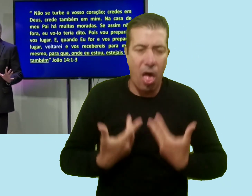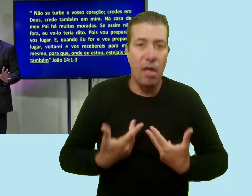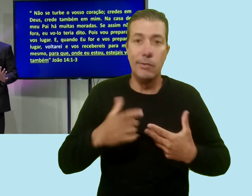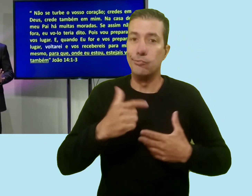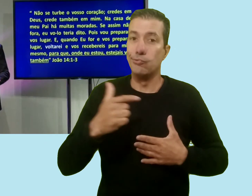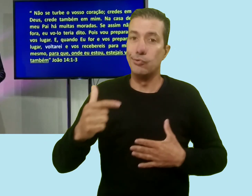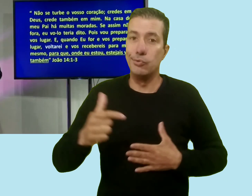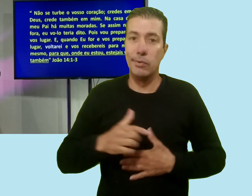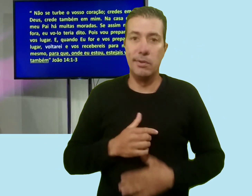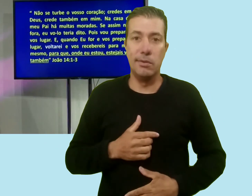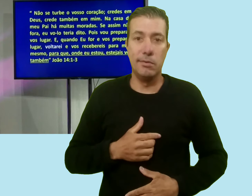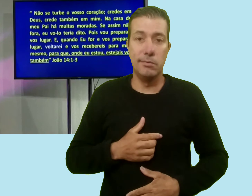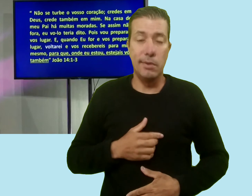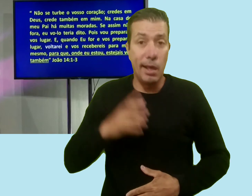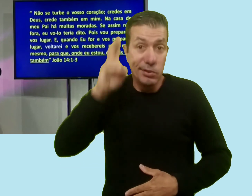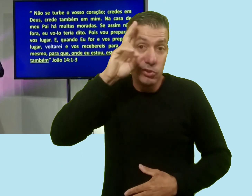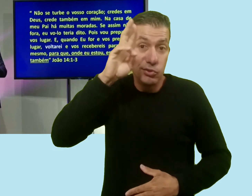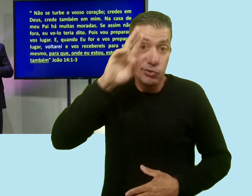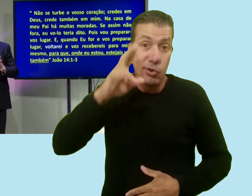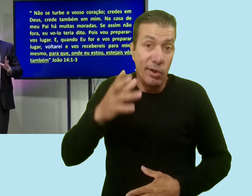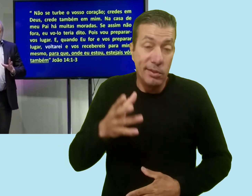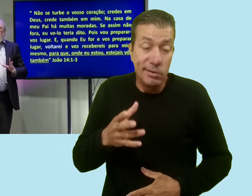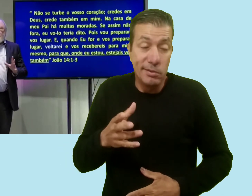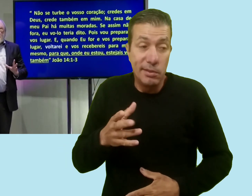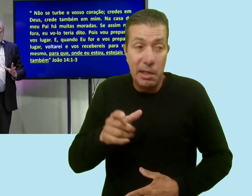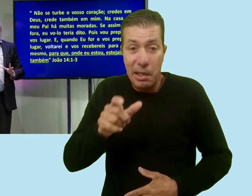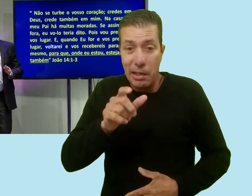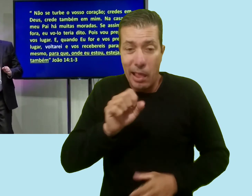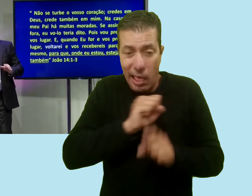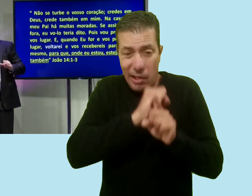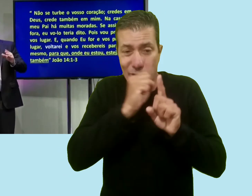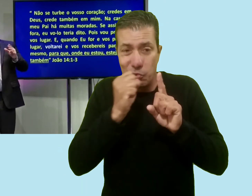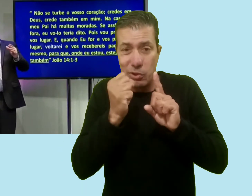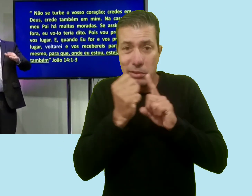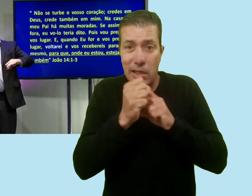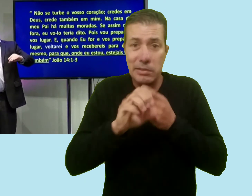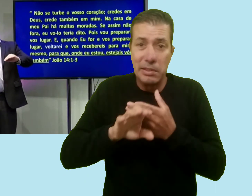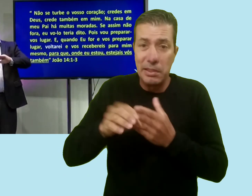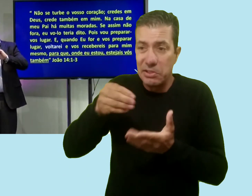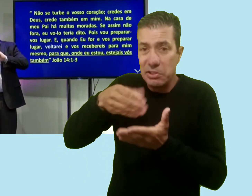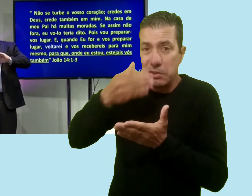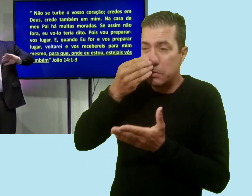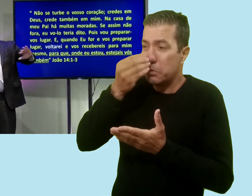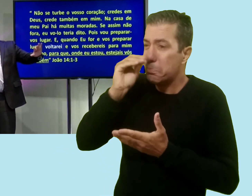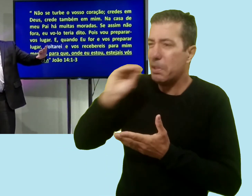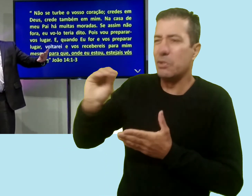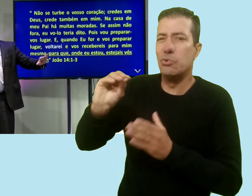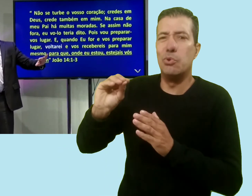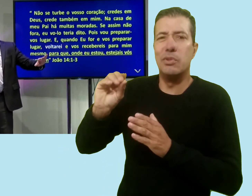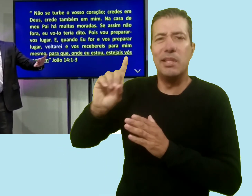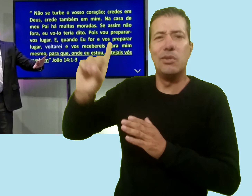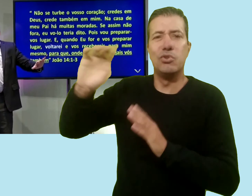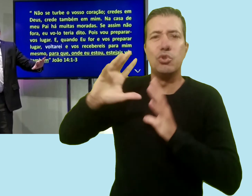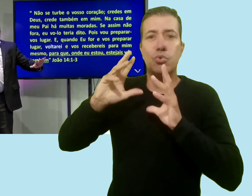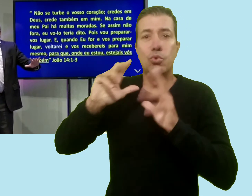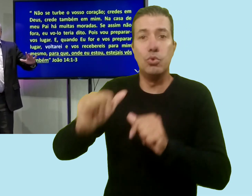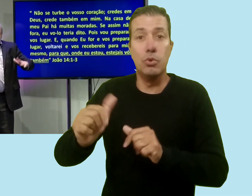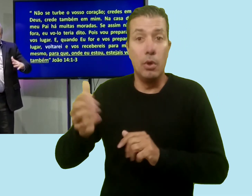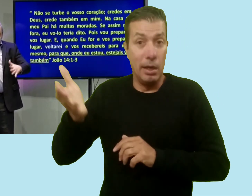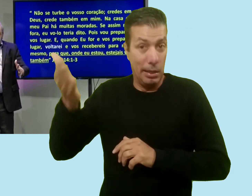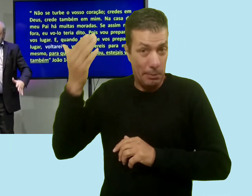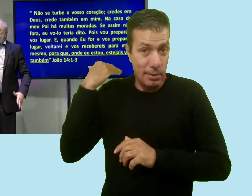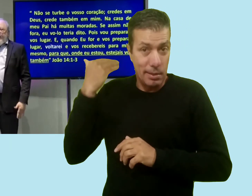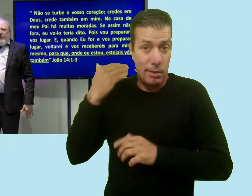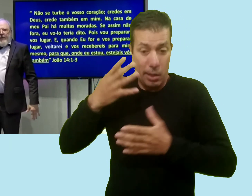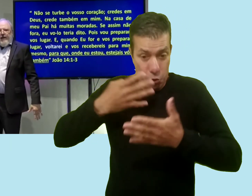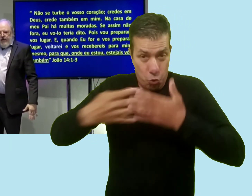nada disso. Essa história se perdeu, sabe por quê? A sociedade excluiu Deus de tudo. Quando eu